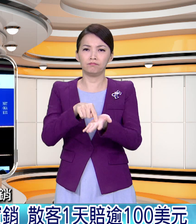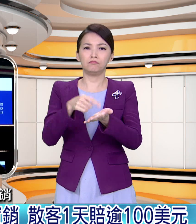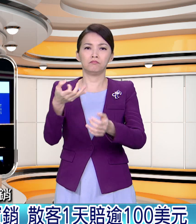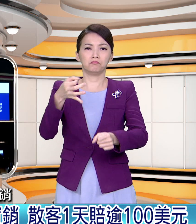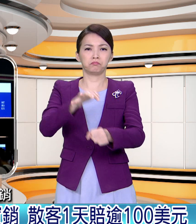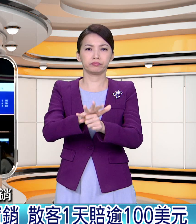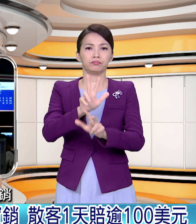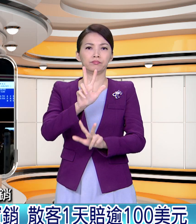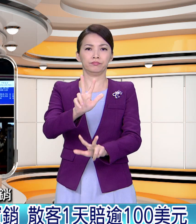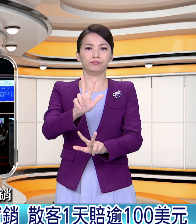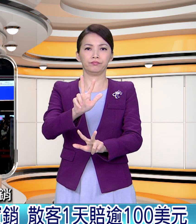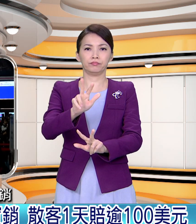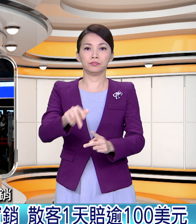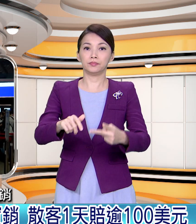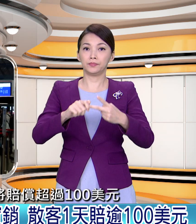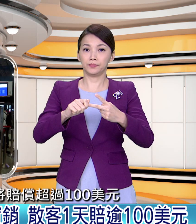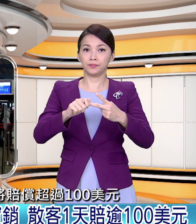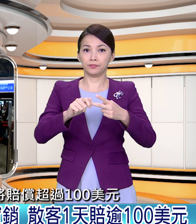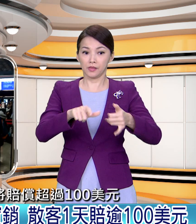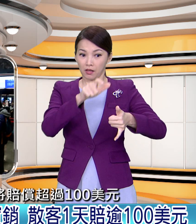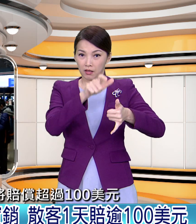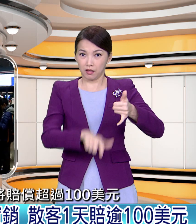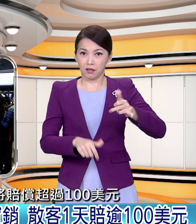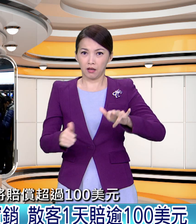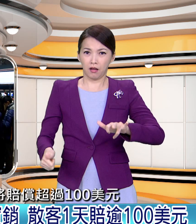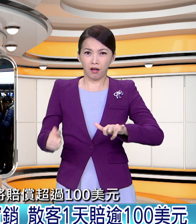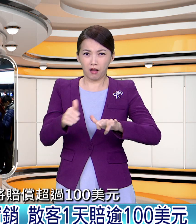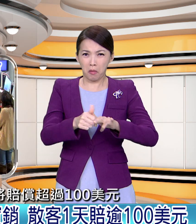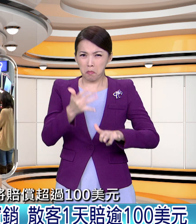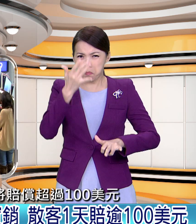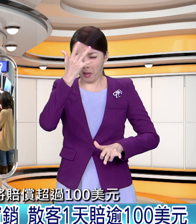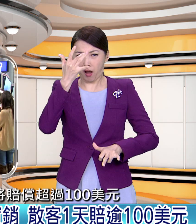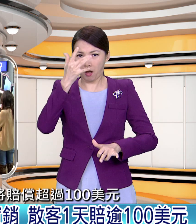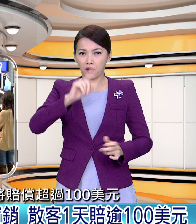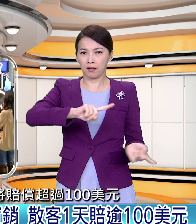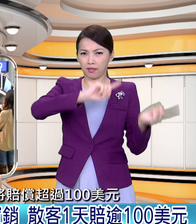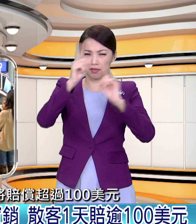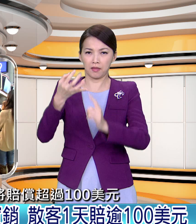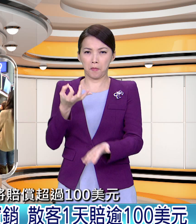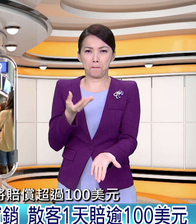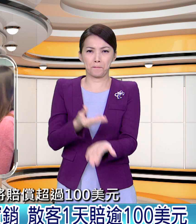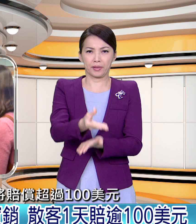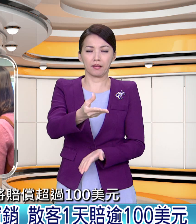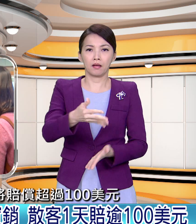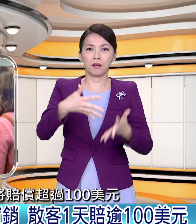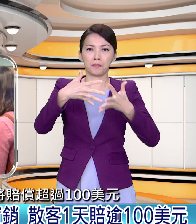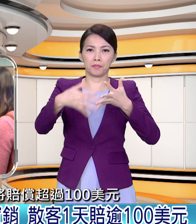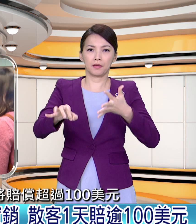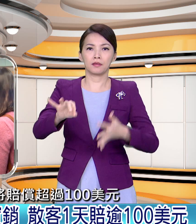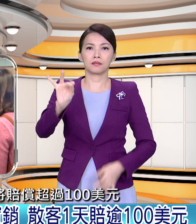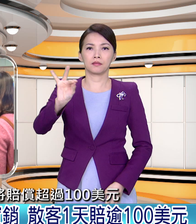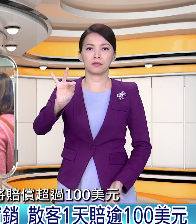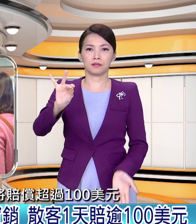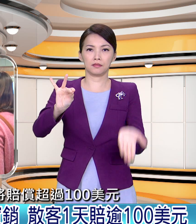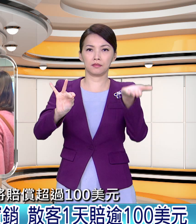报实销，而个人的部分预计一天将赔偿超过$100。